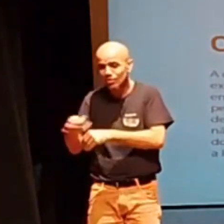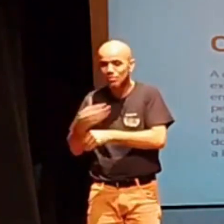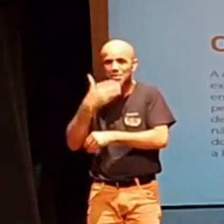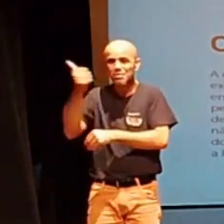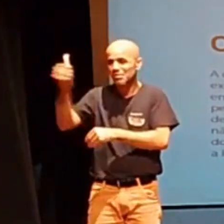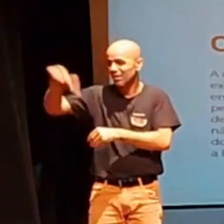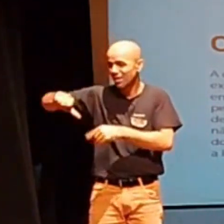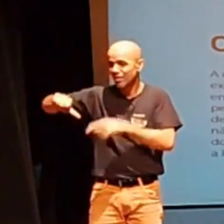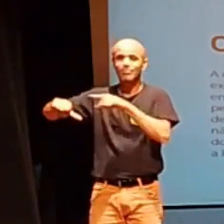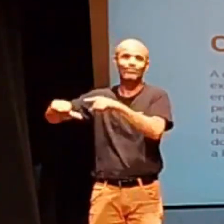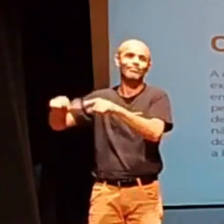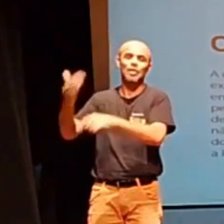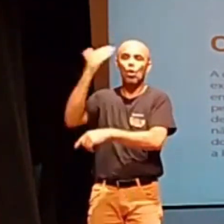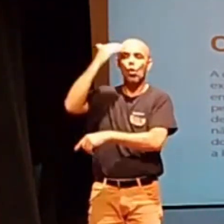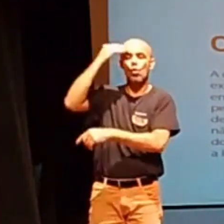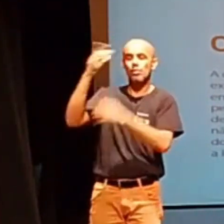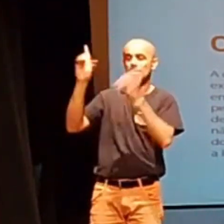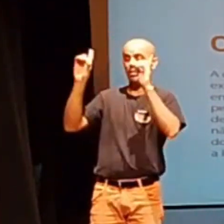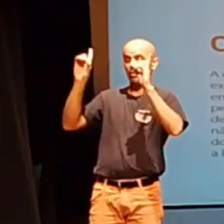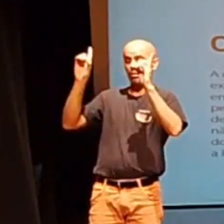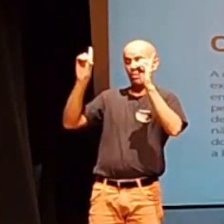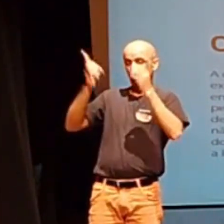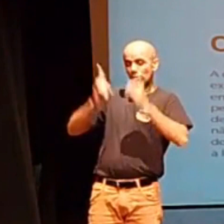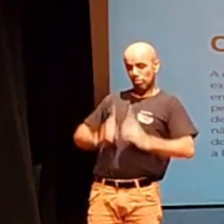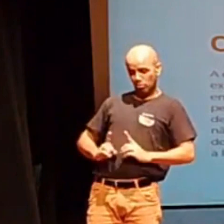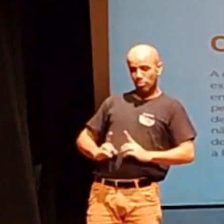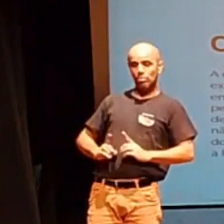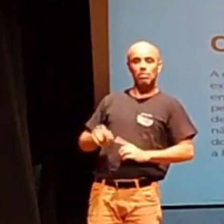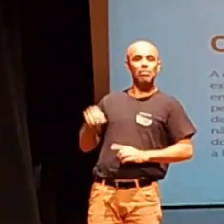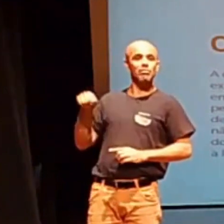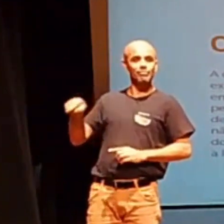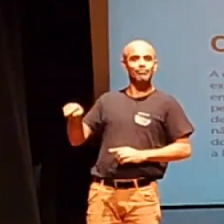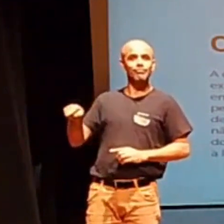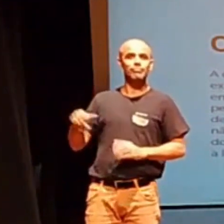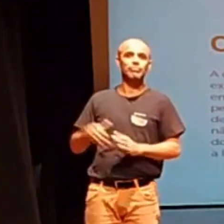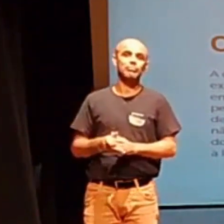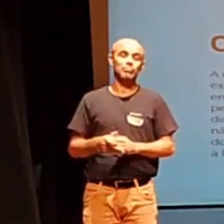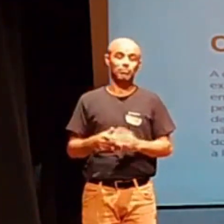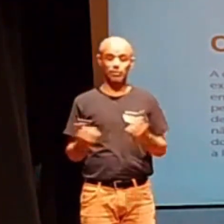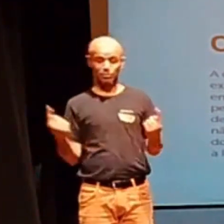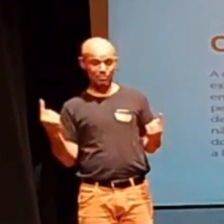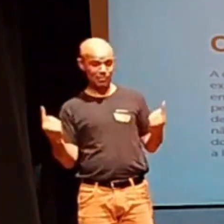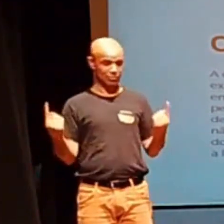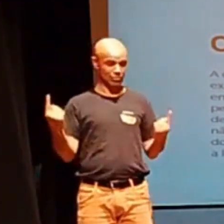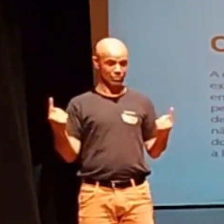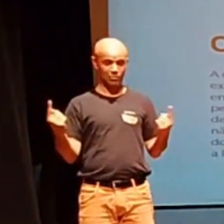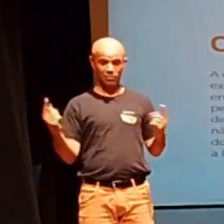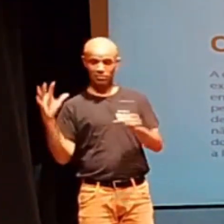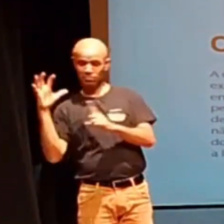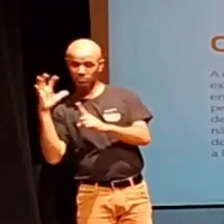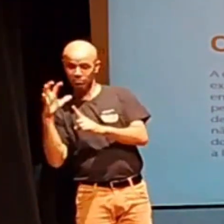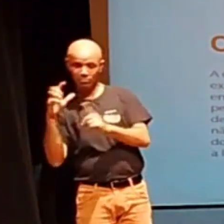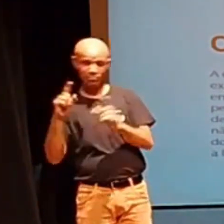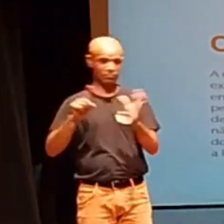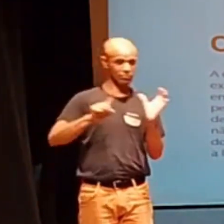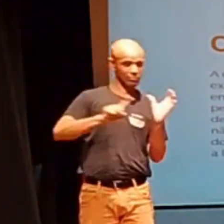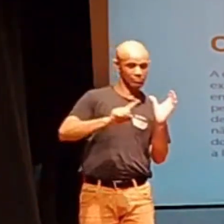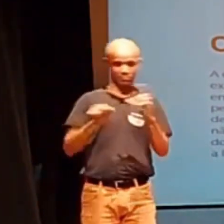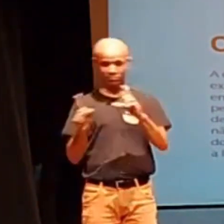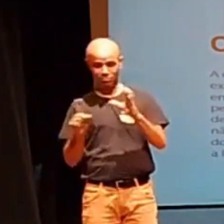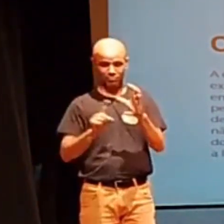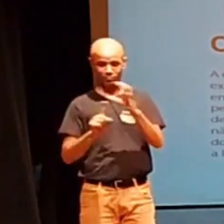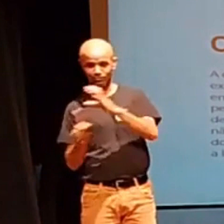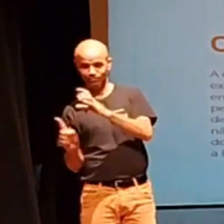melhorou, e aí ele está num estado depressivo. Então, uma coisa influencia a outra o tempo